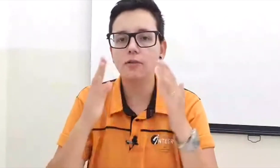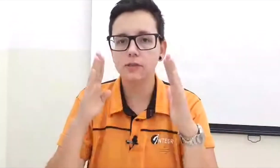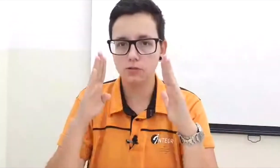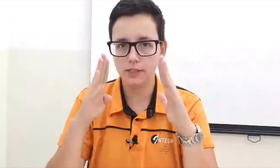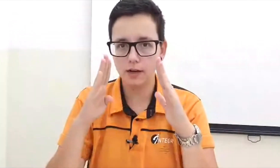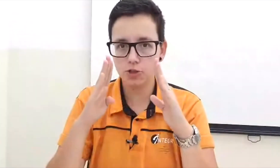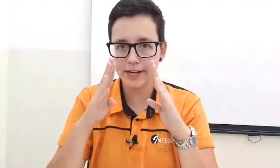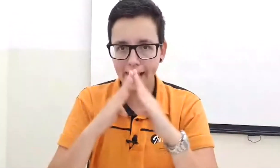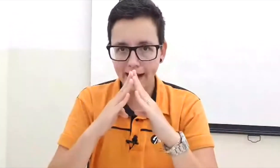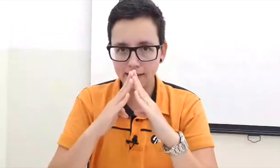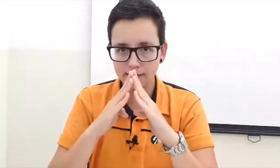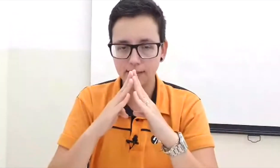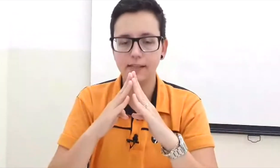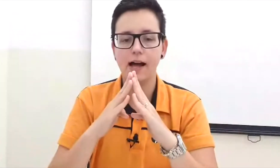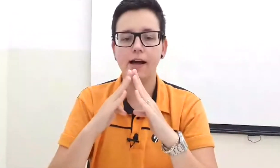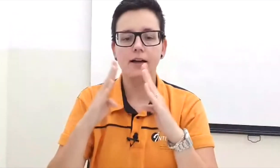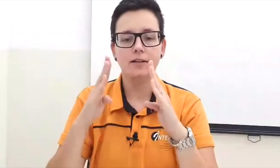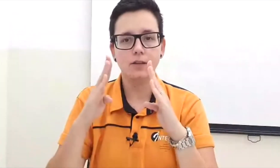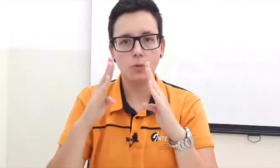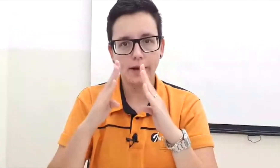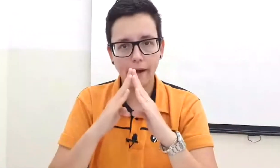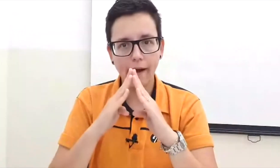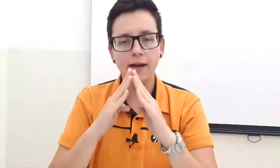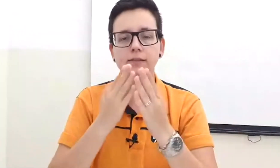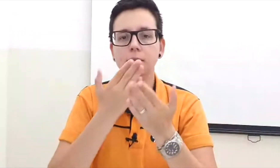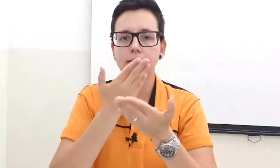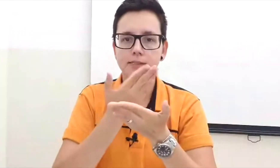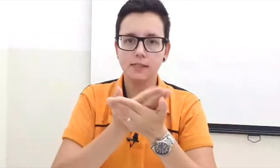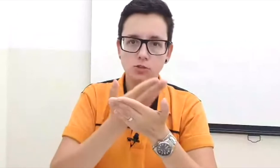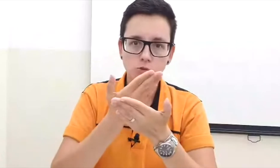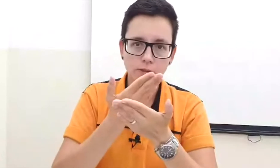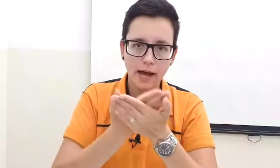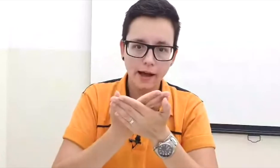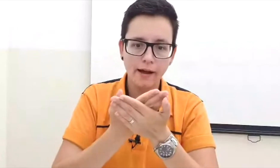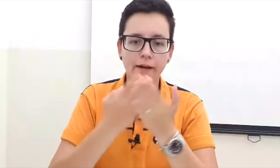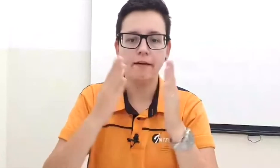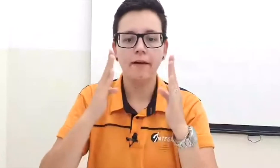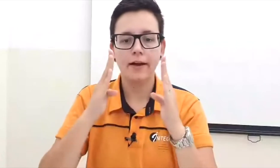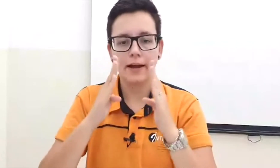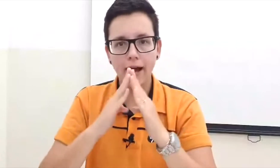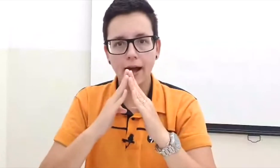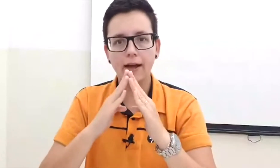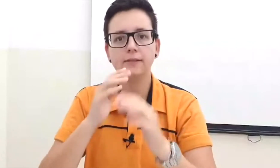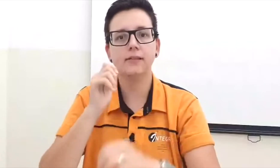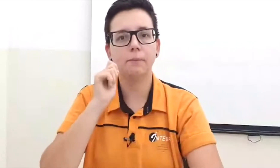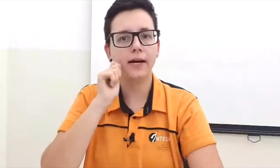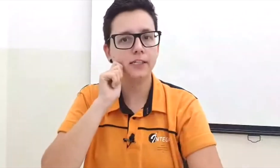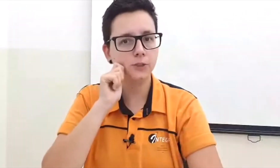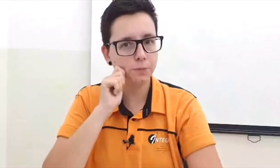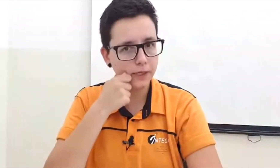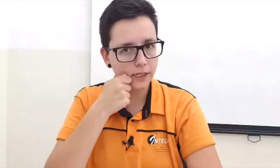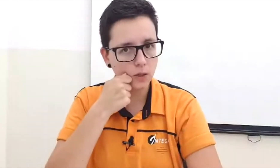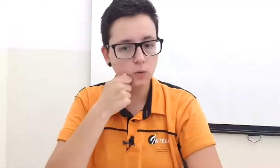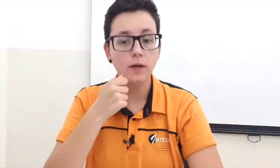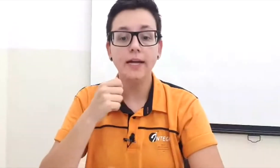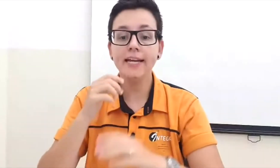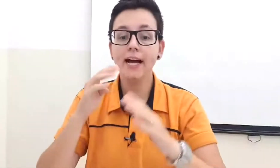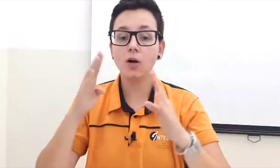relacionados ao sinal de casa, tá? Então, casa mais estudar, casa mais pão, e